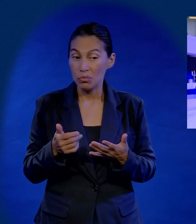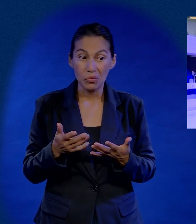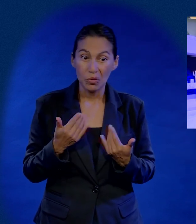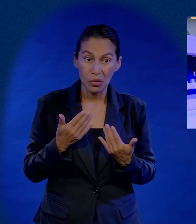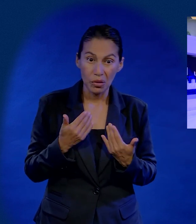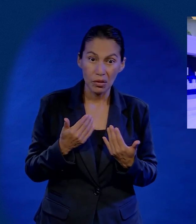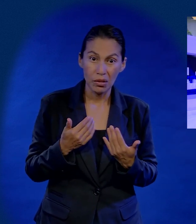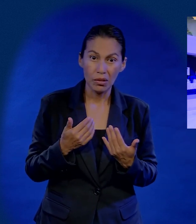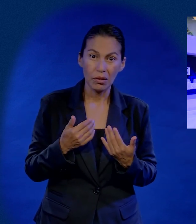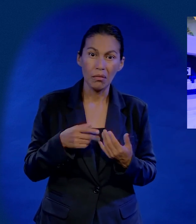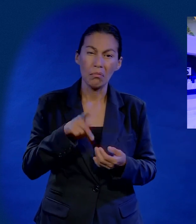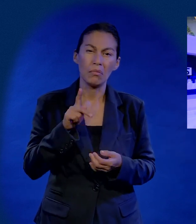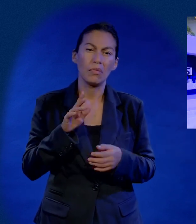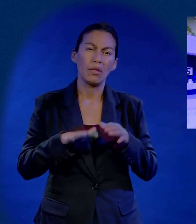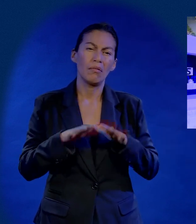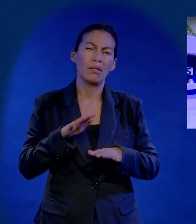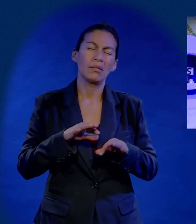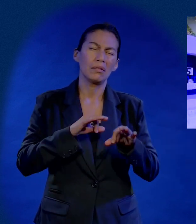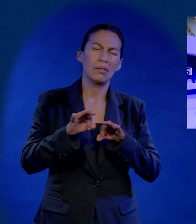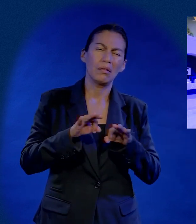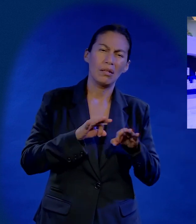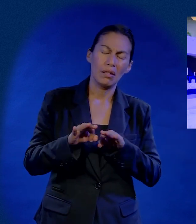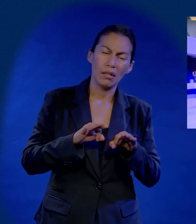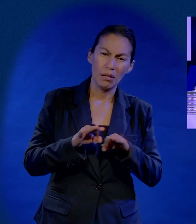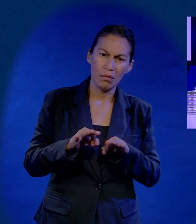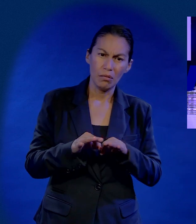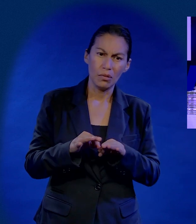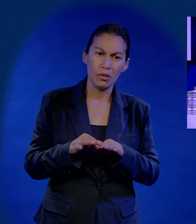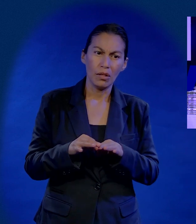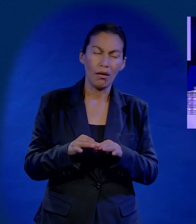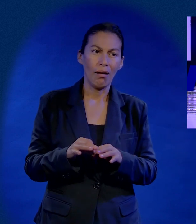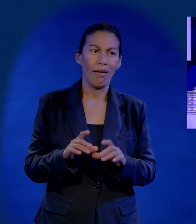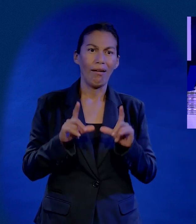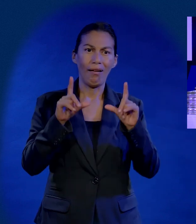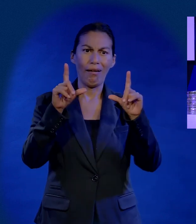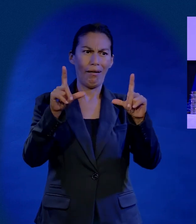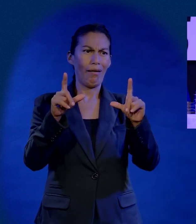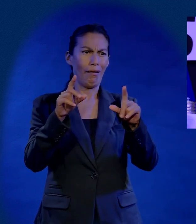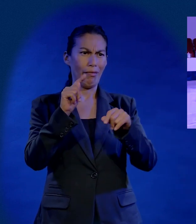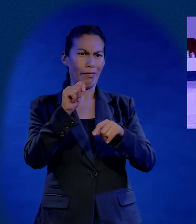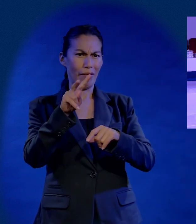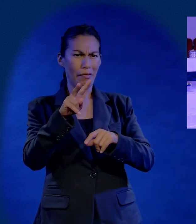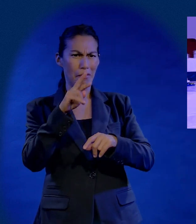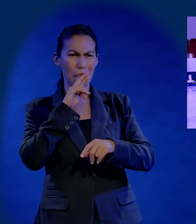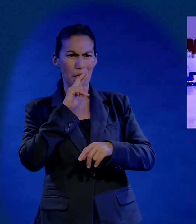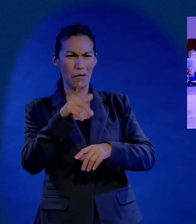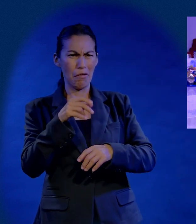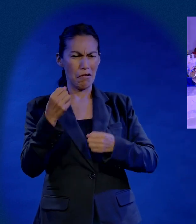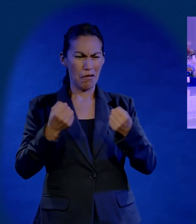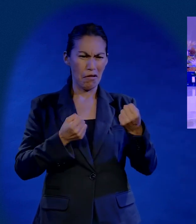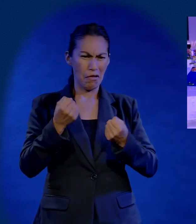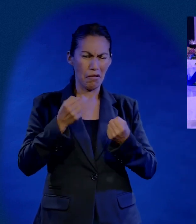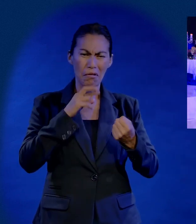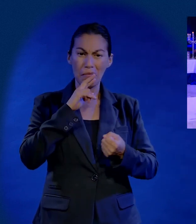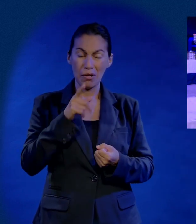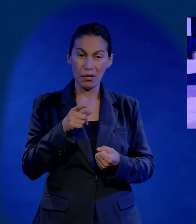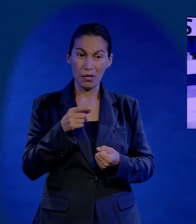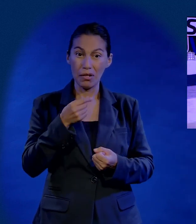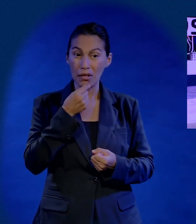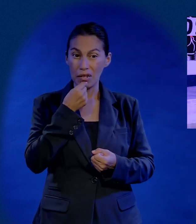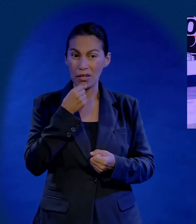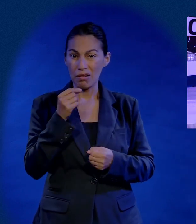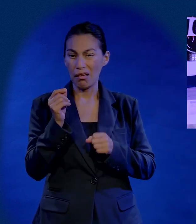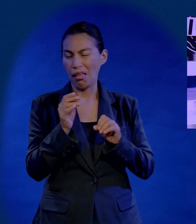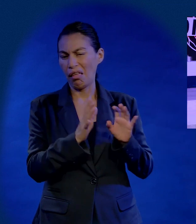opción, hay que trabajar, pero cuando trabajamos por tener una pantalla más grande, más dinero, un mejor carro, a costa de